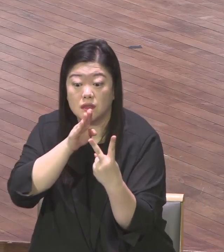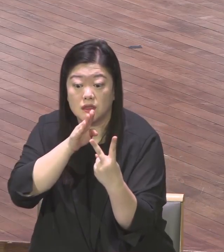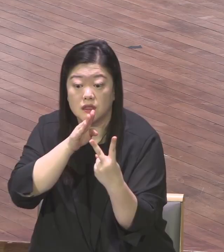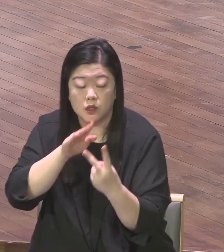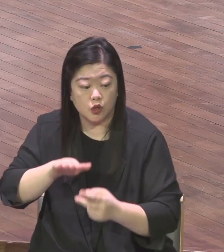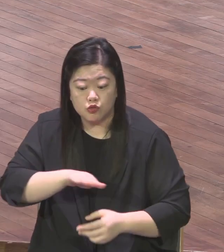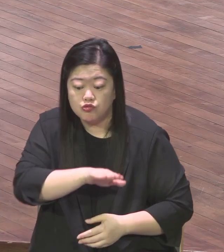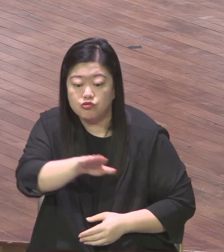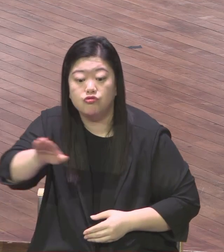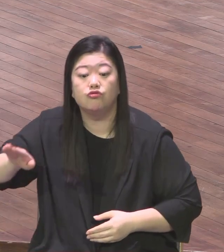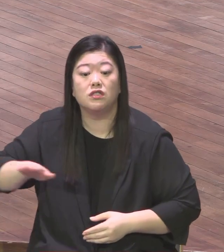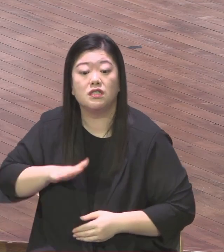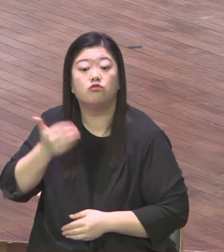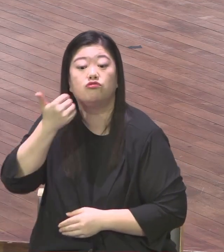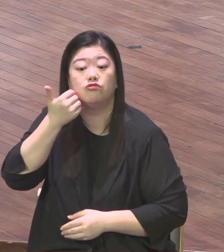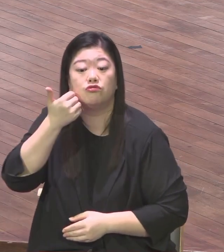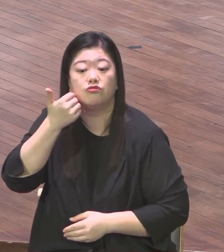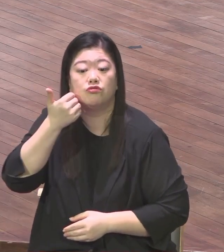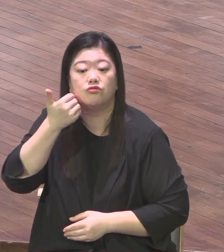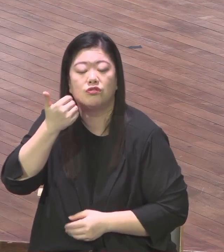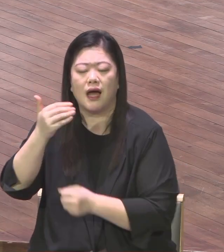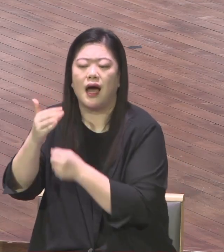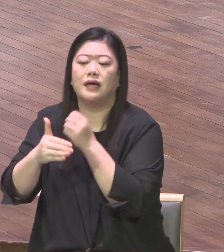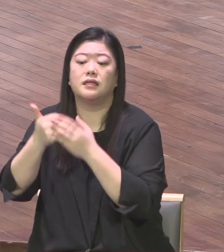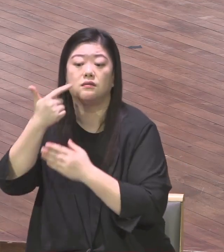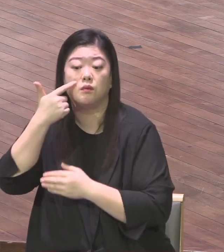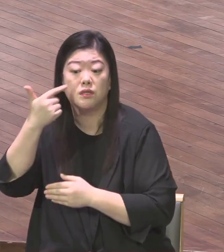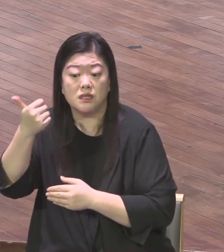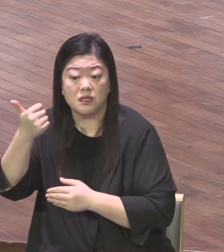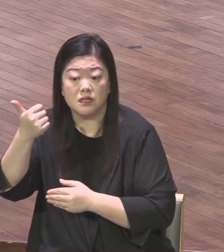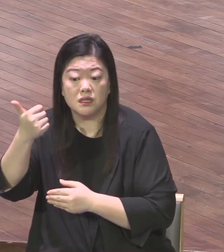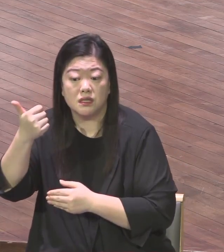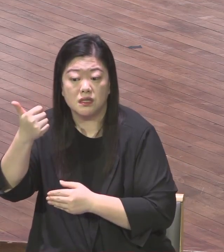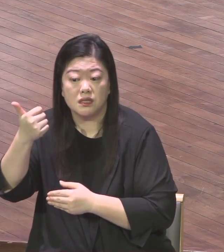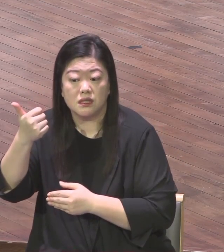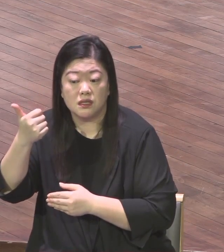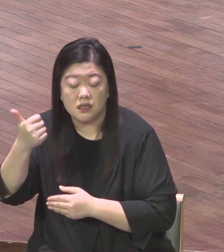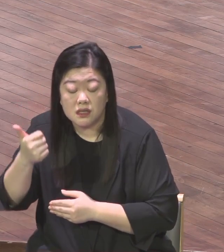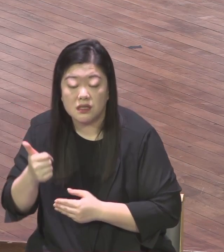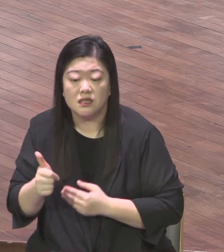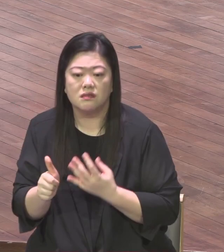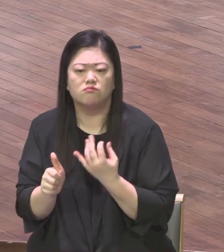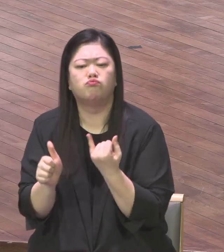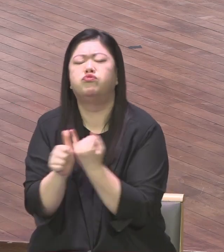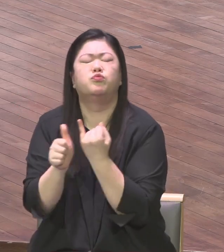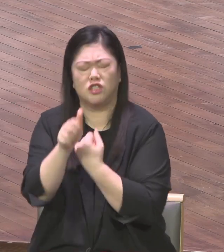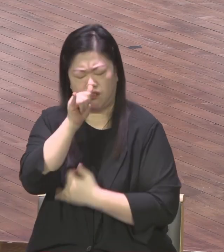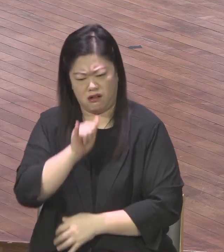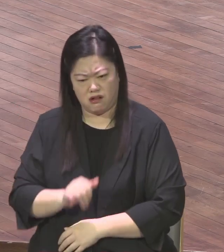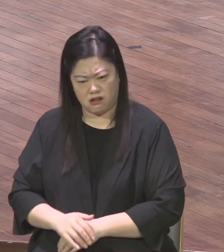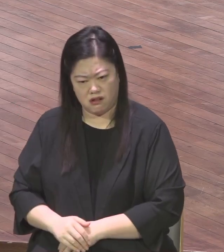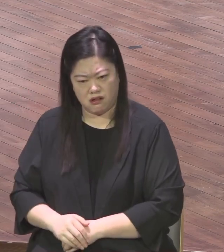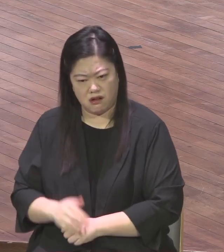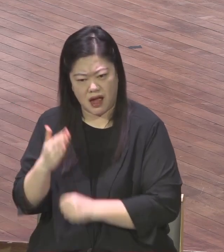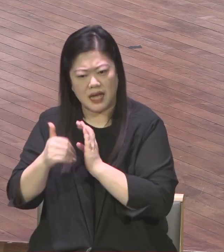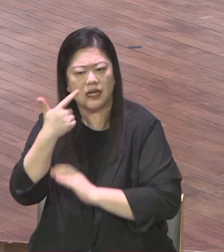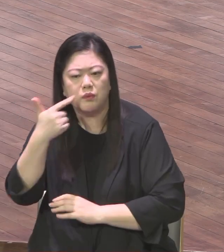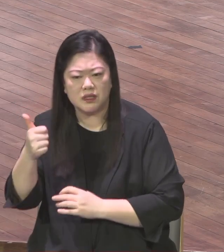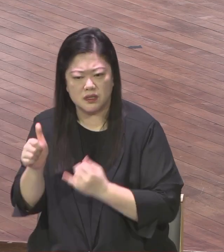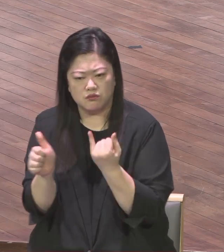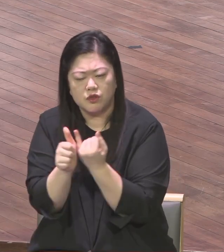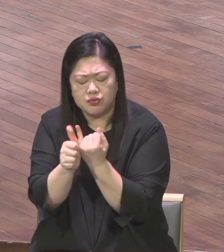만들어. 이때 우리를 하나님 아버지 어머니 하나님 본 거예요. 아버지 하나님, 어머니 하나님.